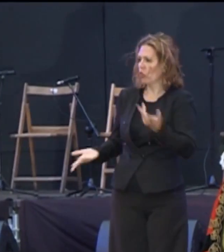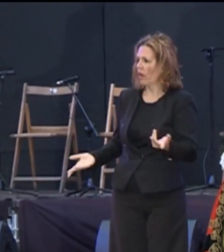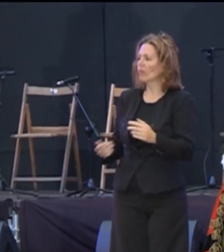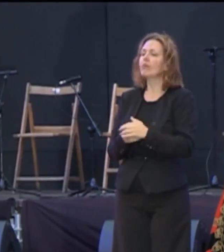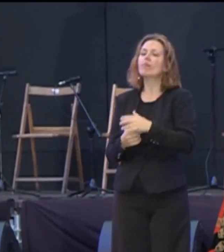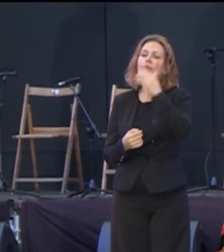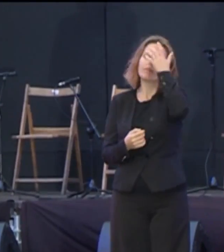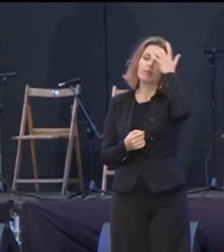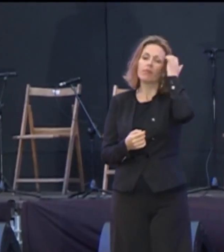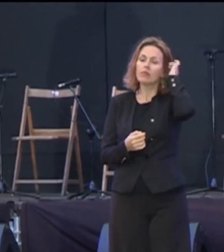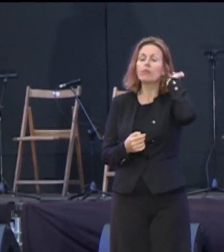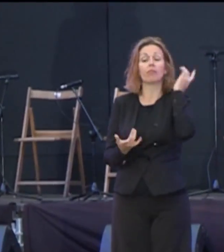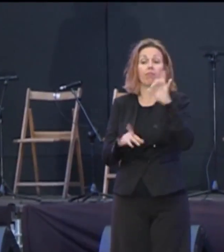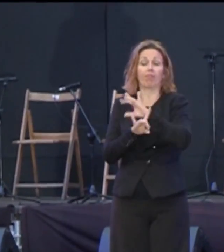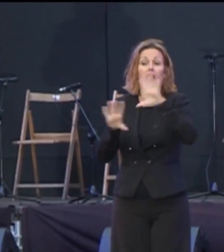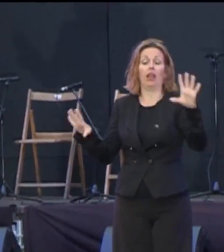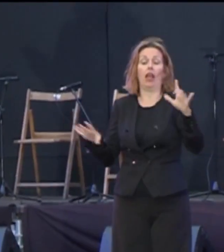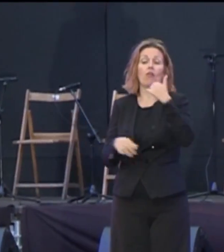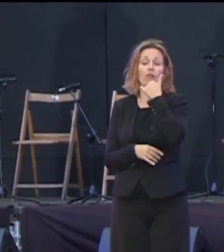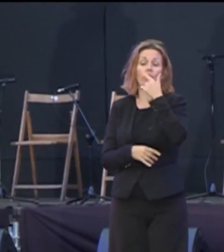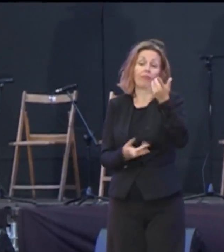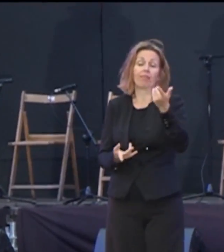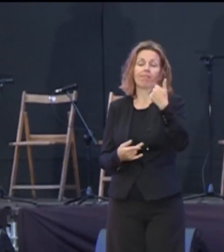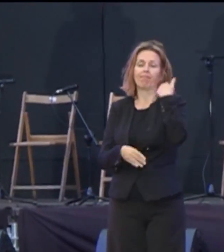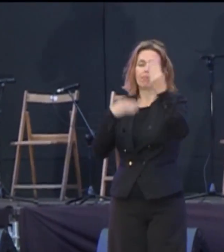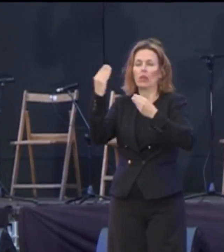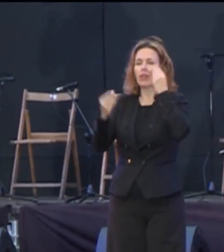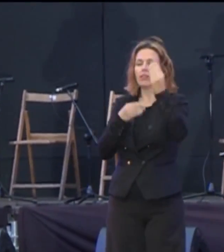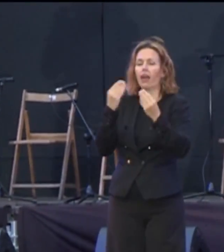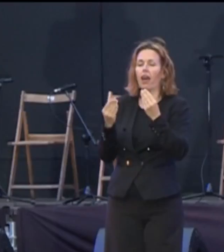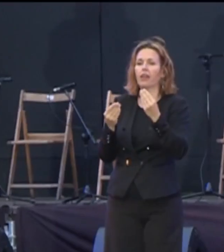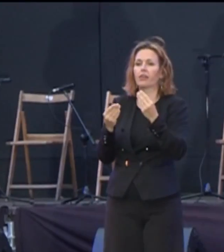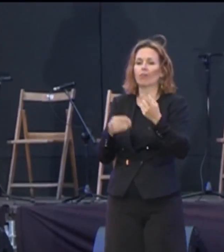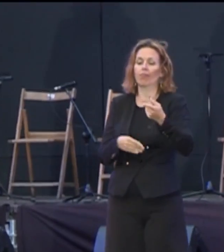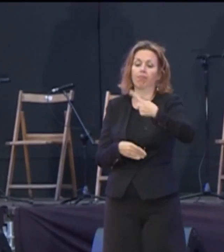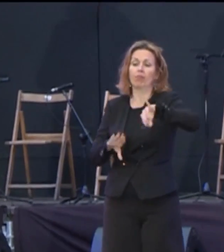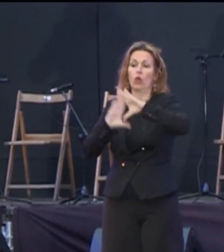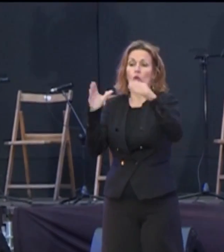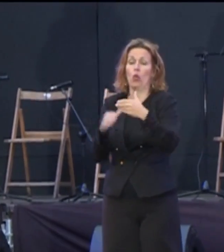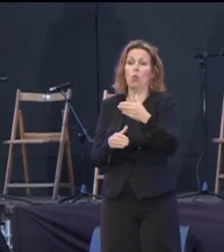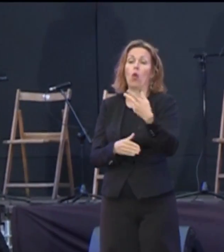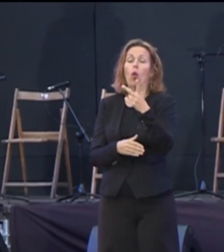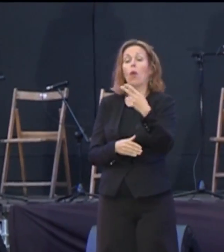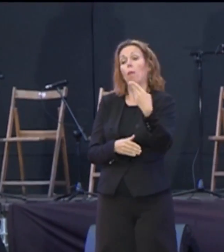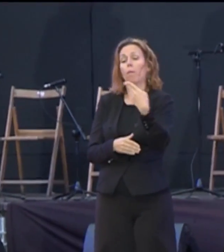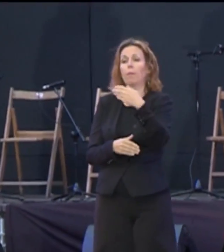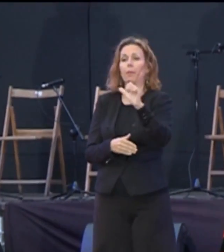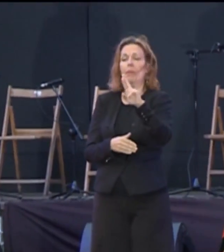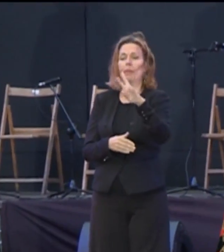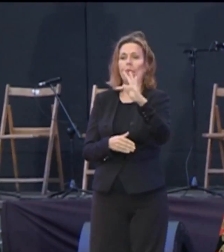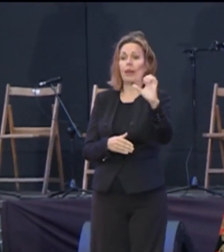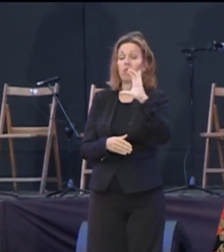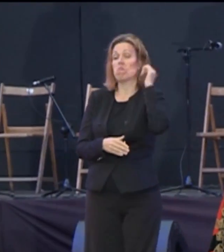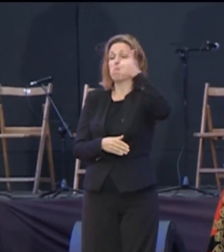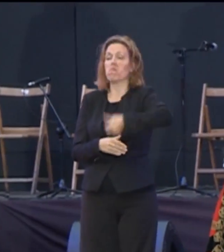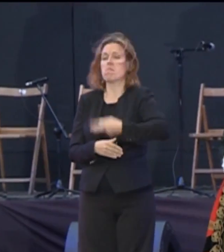no tuvimos muchas dudas a la hora de que el grupo BERT de Armenia dijera sí, después de más